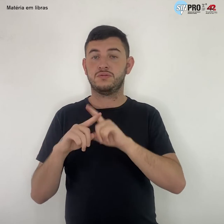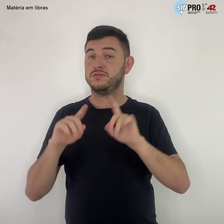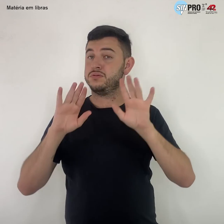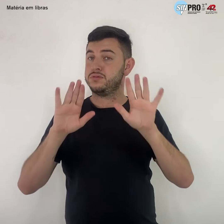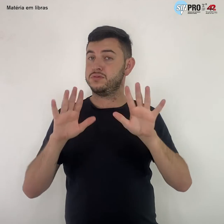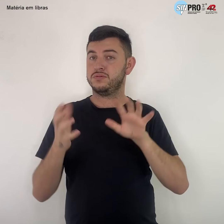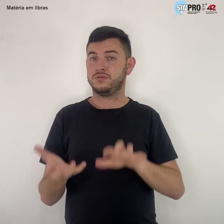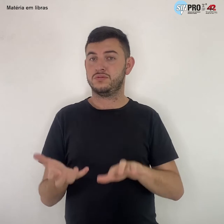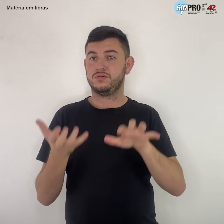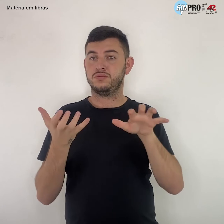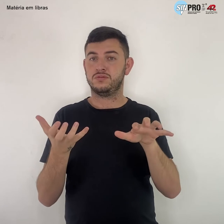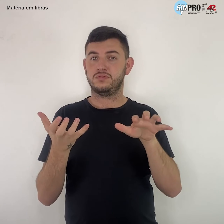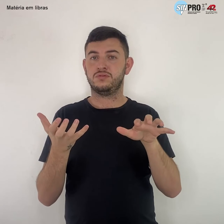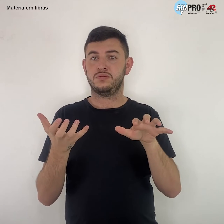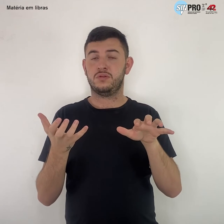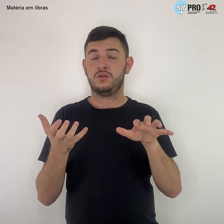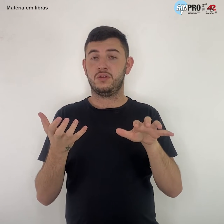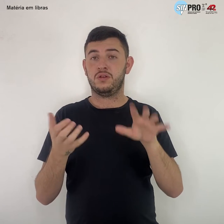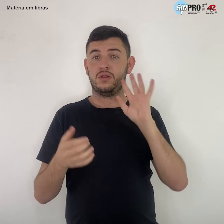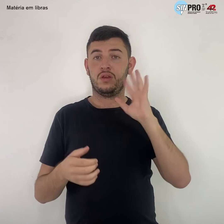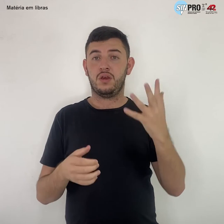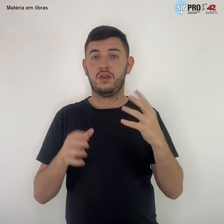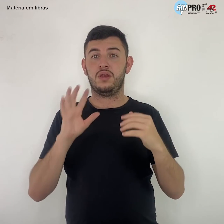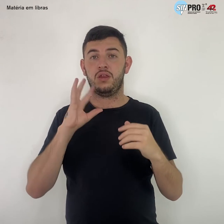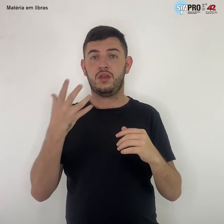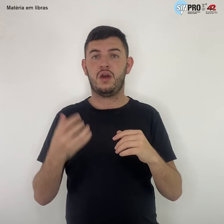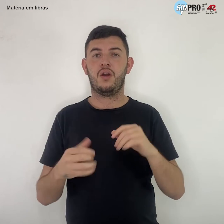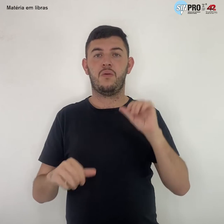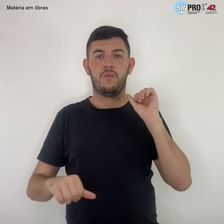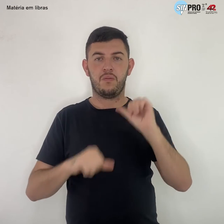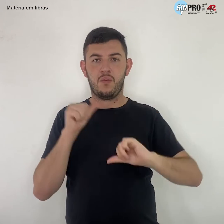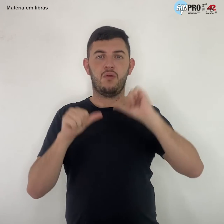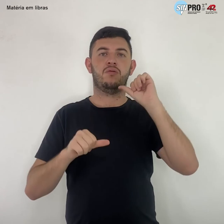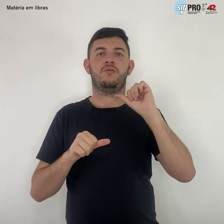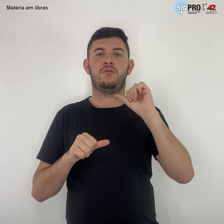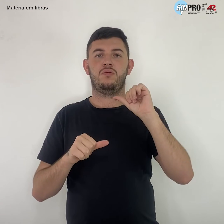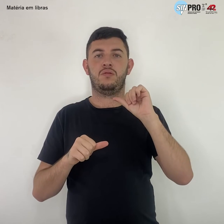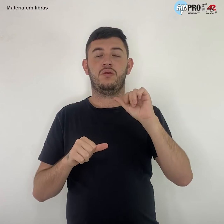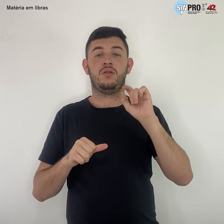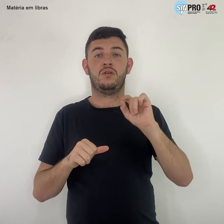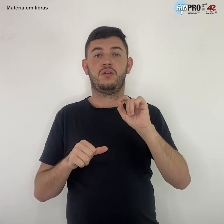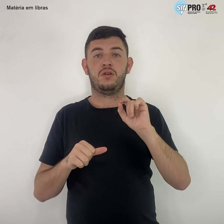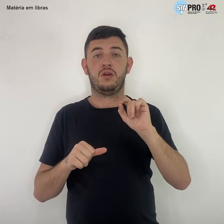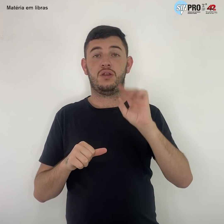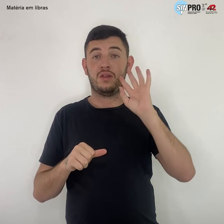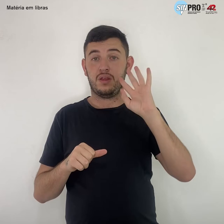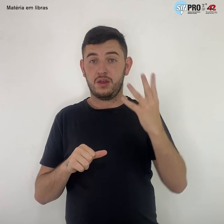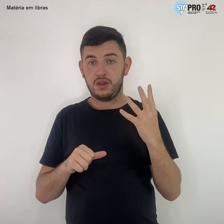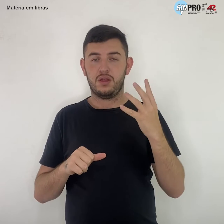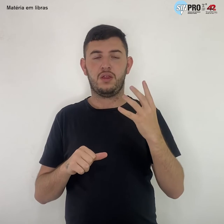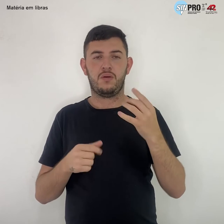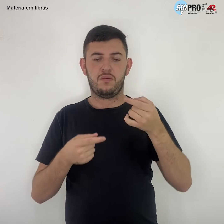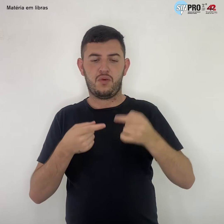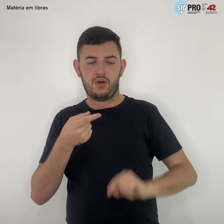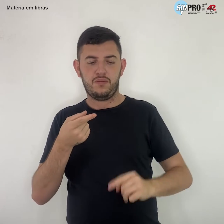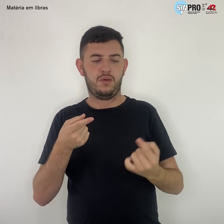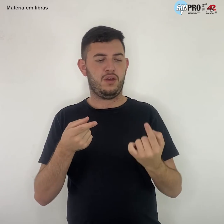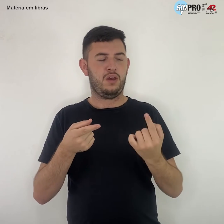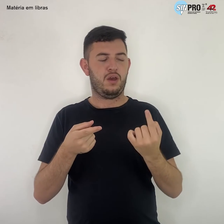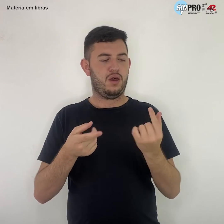Nacional derrubou a decisão que proibia o repasse de 3,5 bilhões para estados